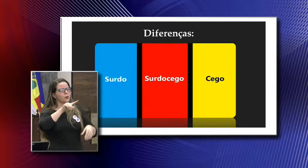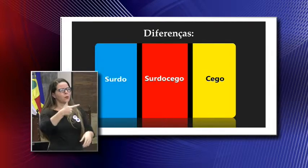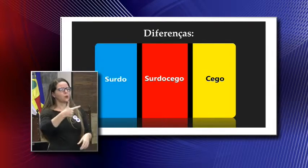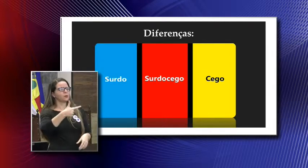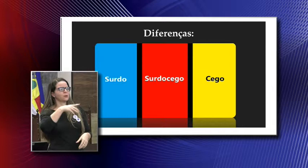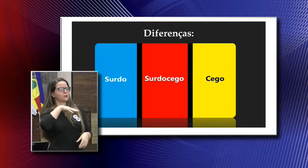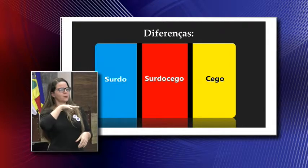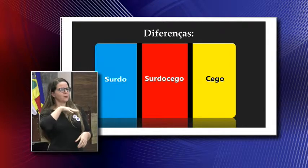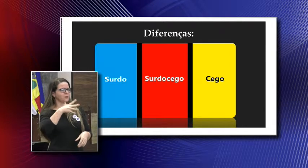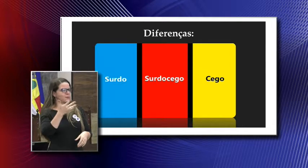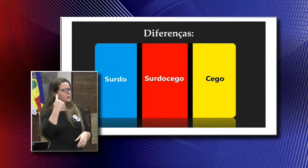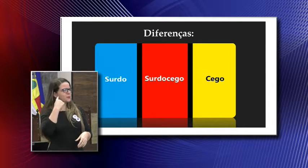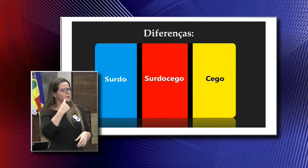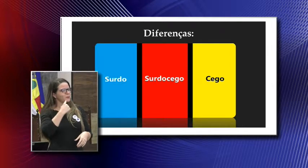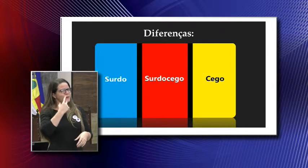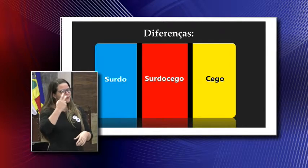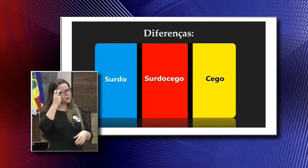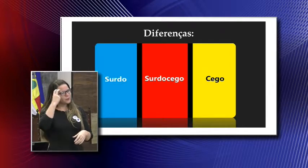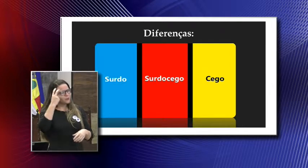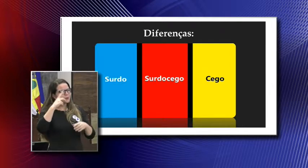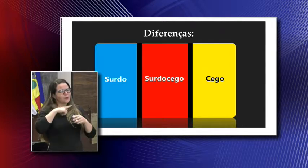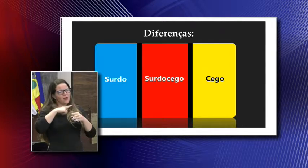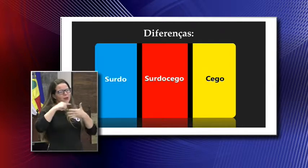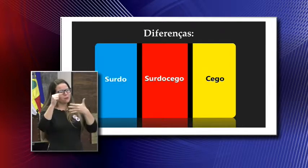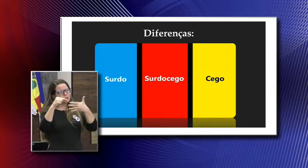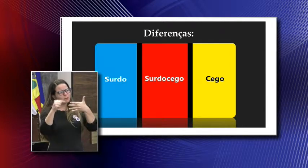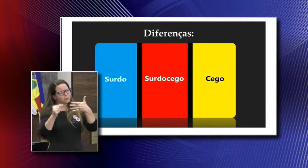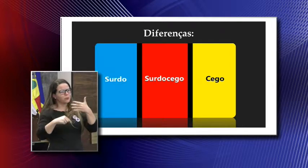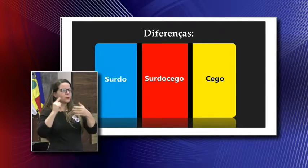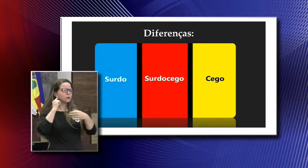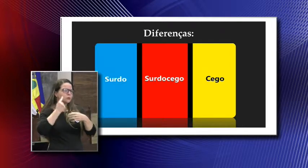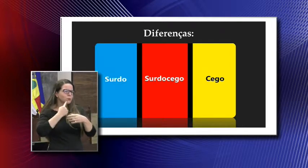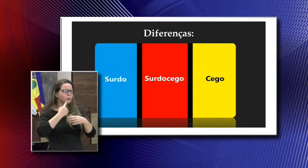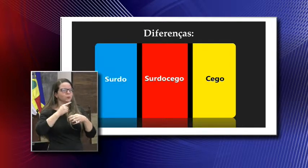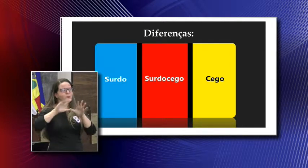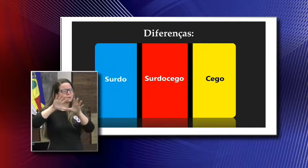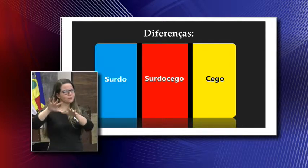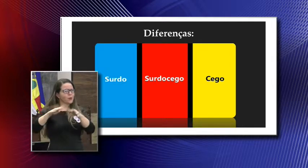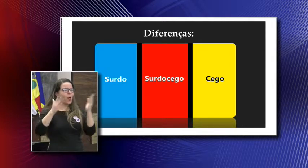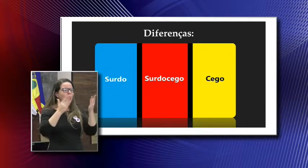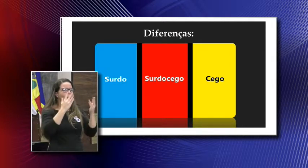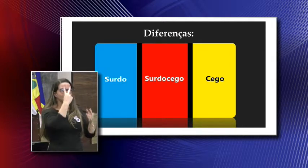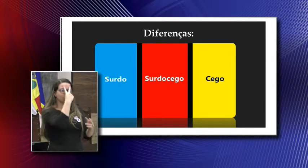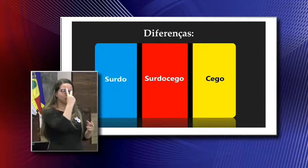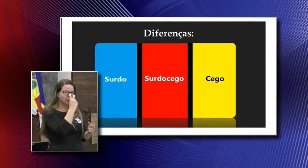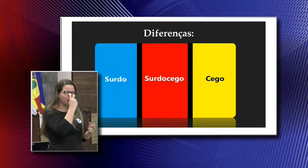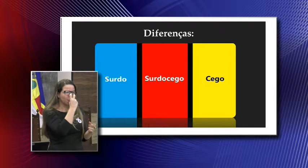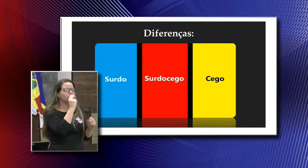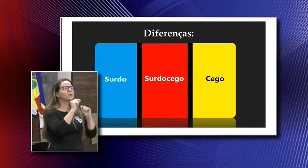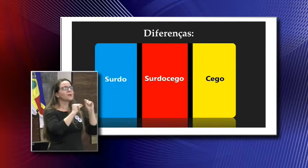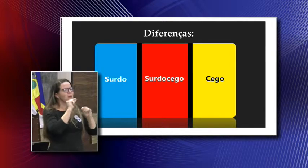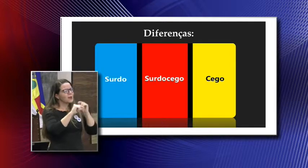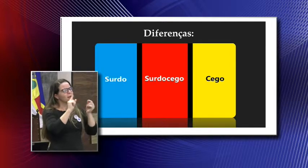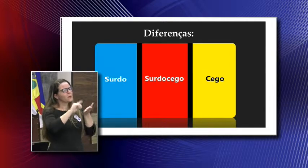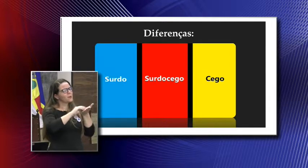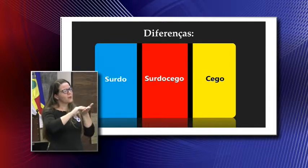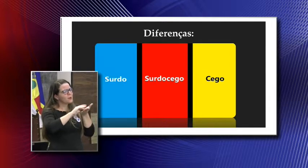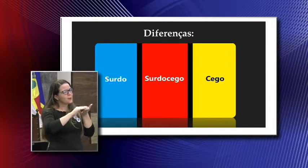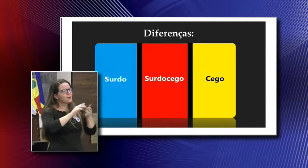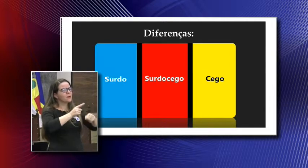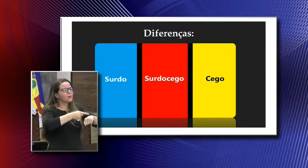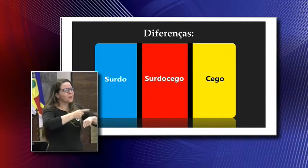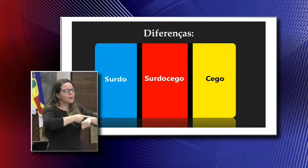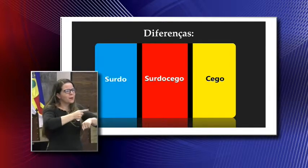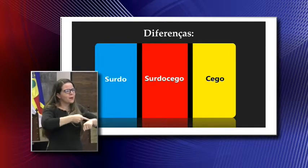essa pessoa precise ter um aporte adequado, inclusive educacional, para que ela tenha um desenvolvimento. Isso acontece com as